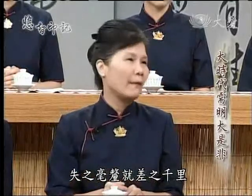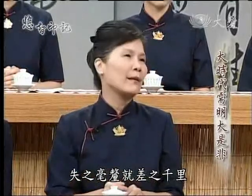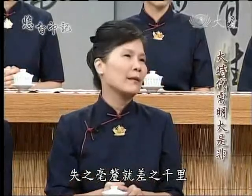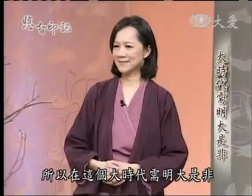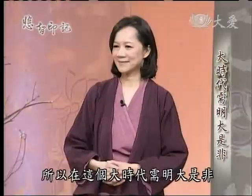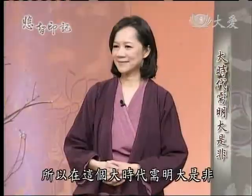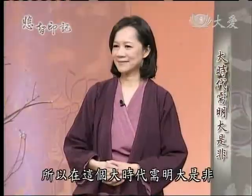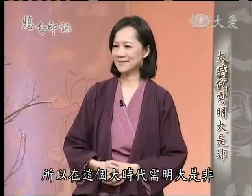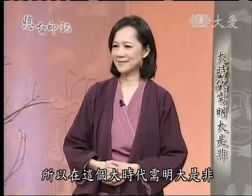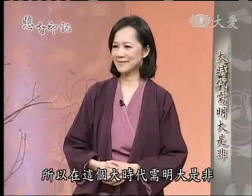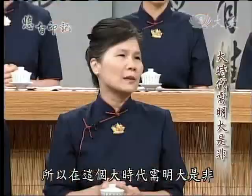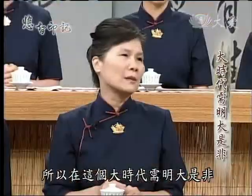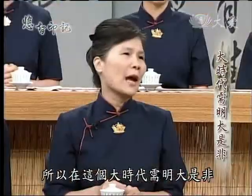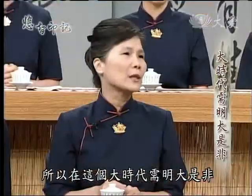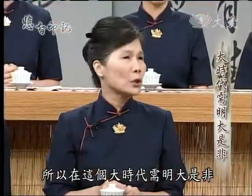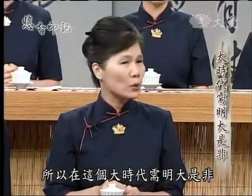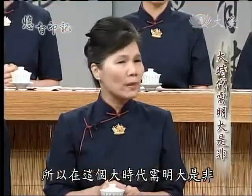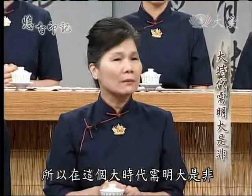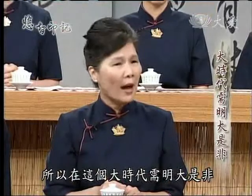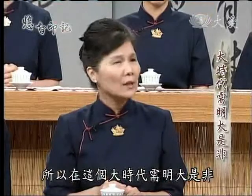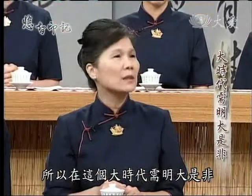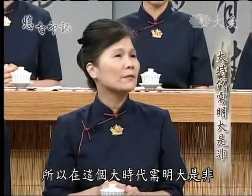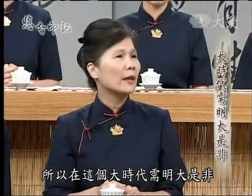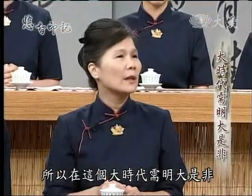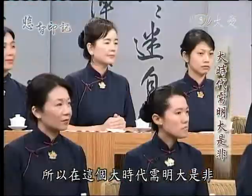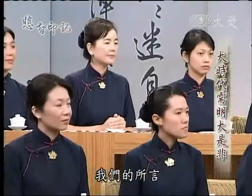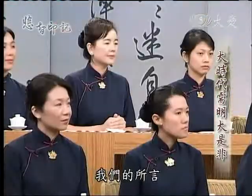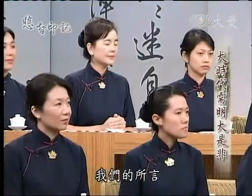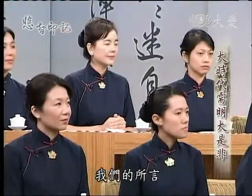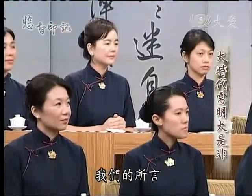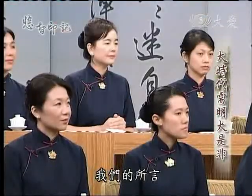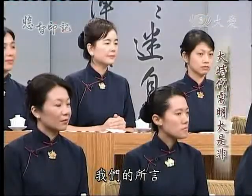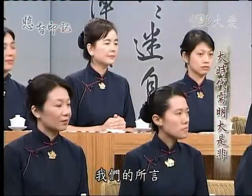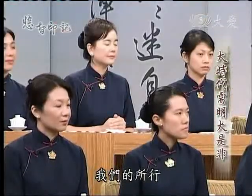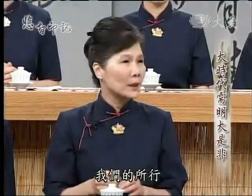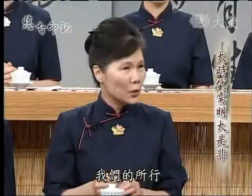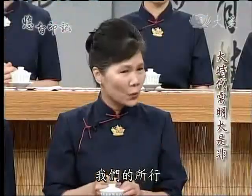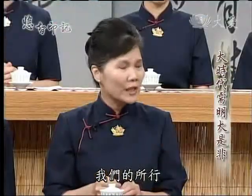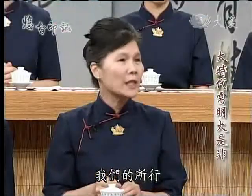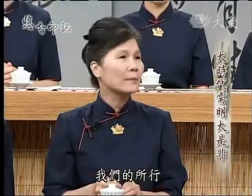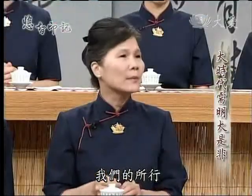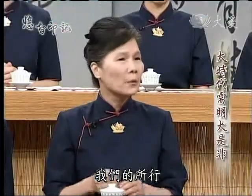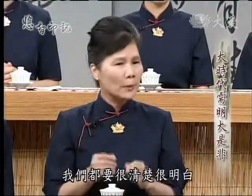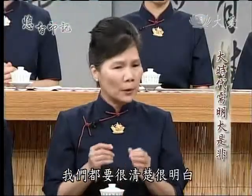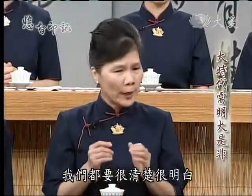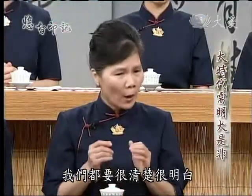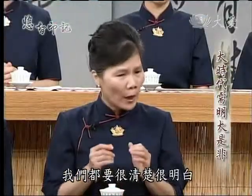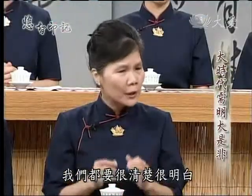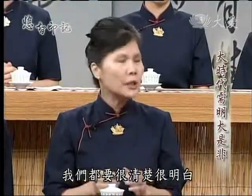里。所以在这个大时代，虚名大是非，我们的所言，我们的所行，我们都要很清